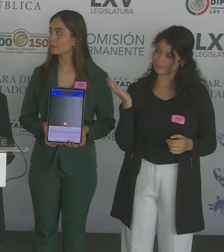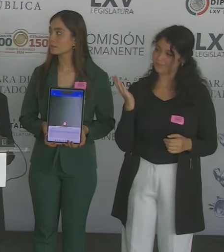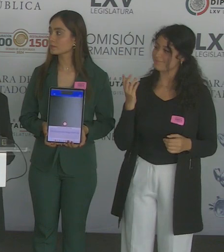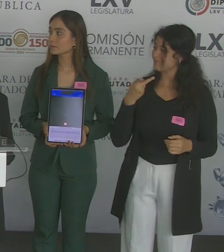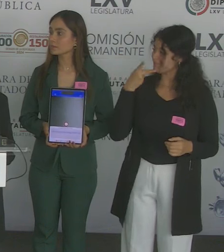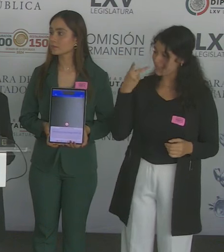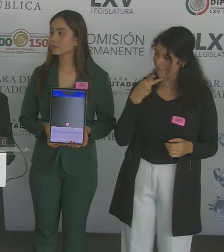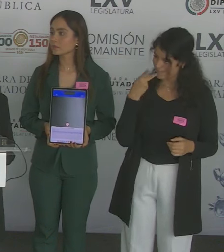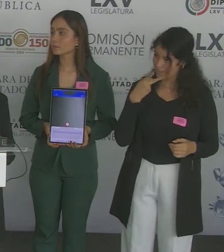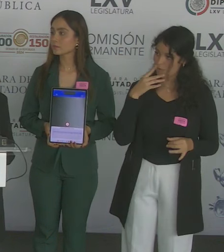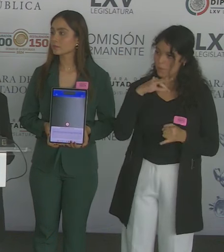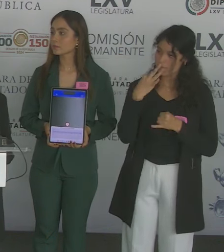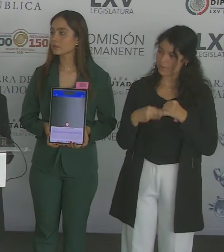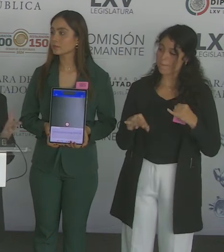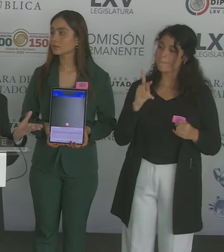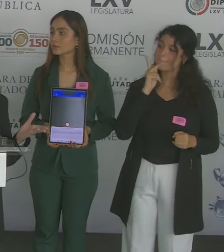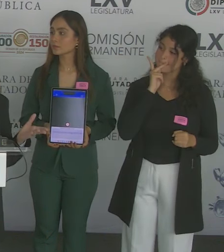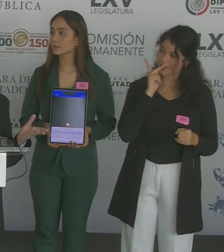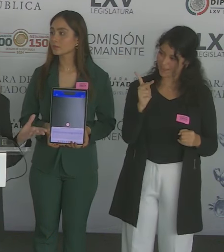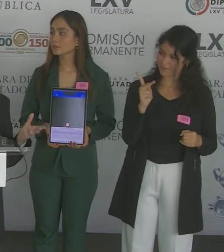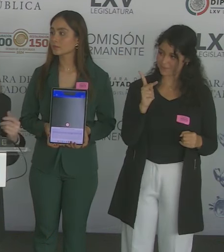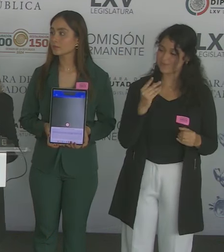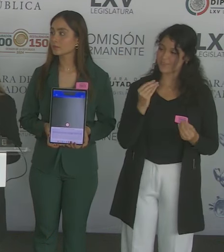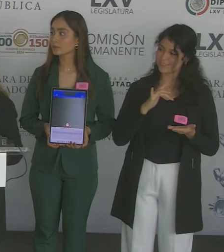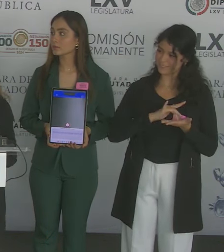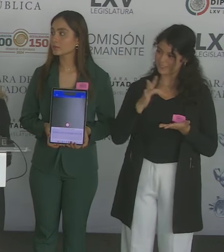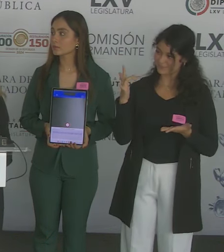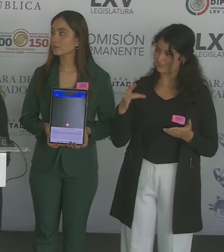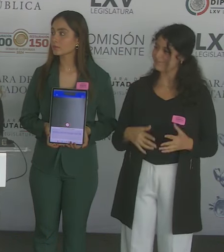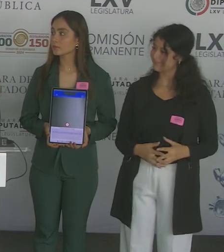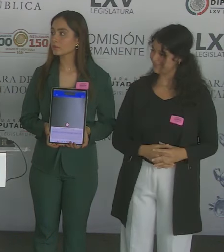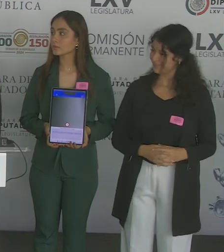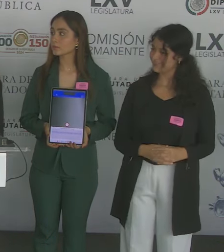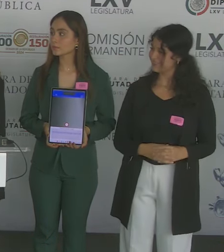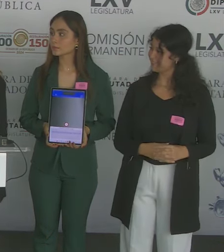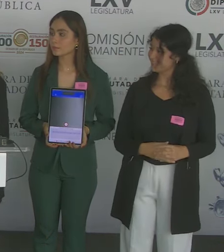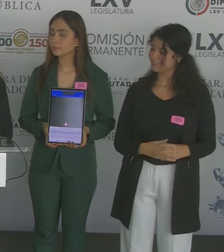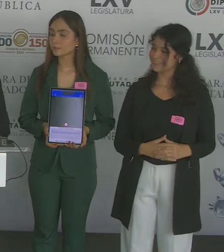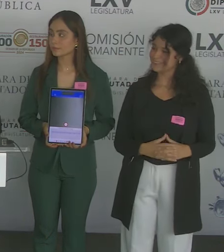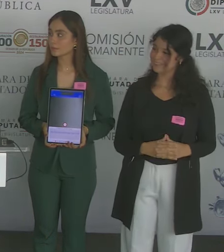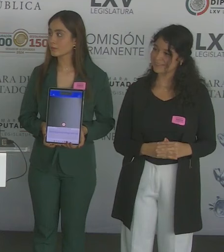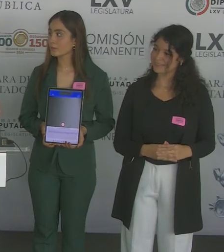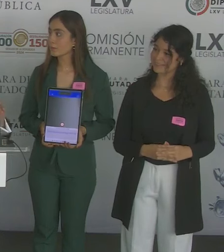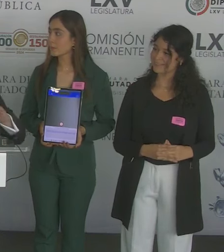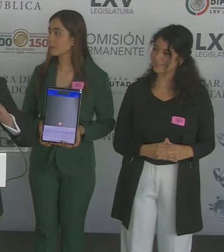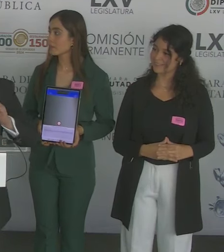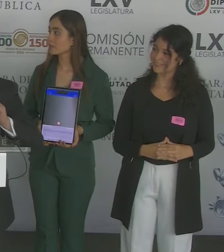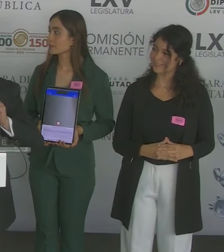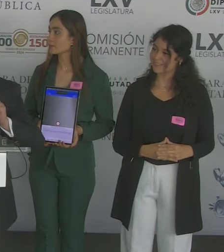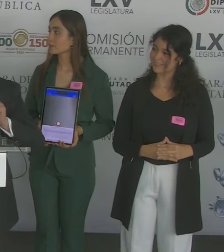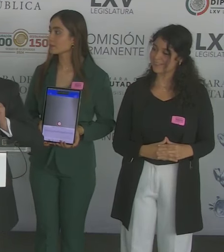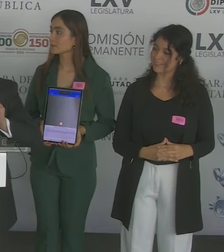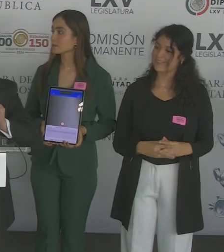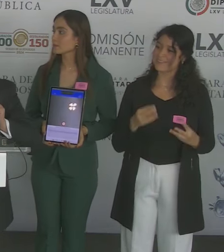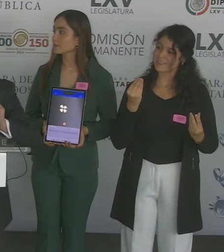palabras y cierre esta conferencia de prensa Y muchísimas gracias a todos ustedes por favor muchas gracias Muy buen día a todas y a